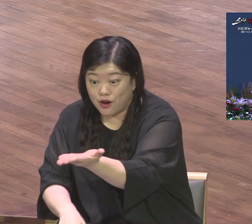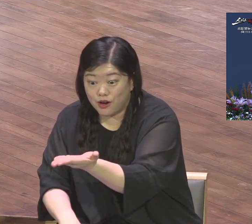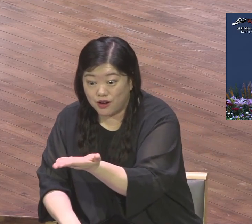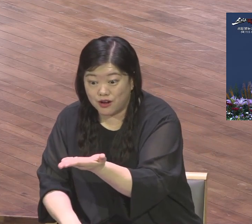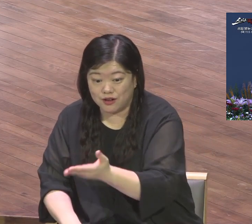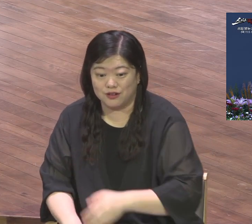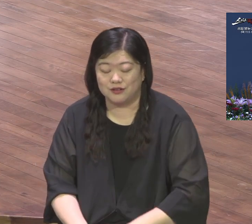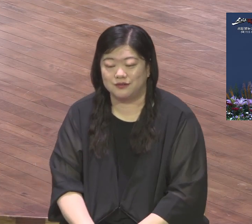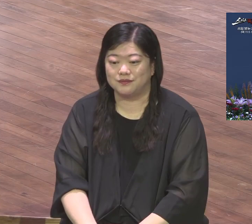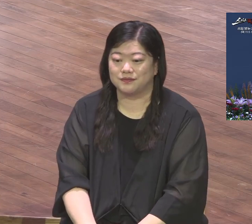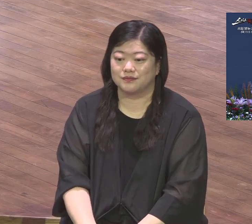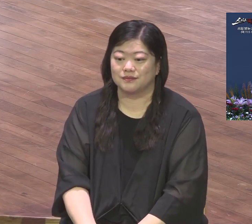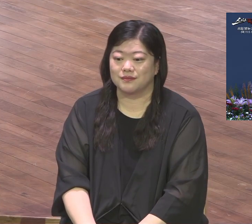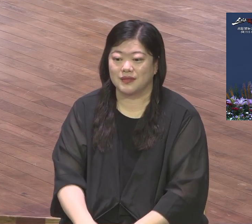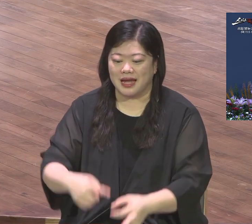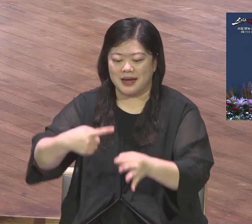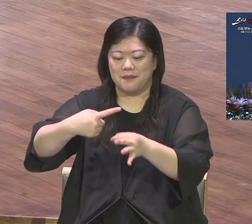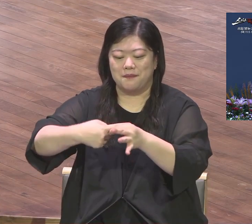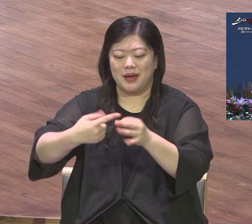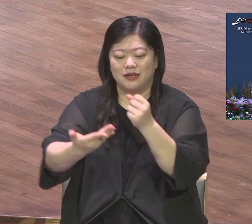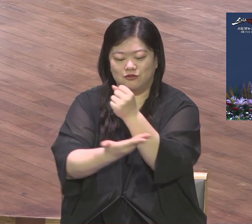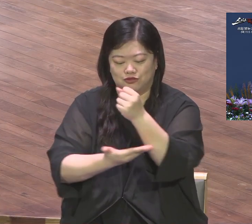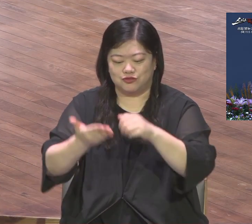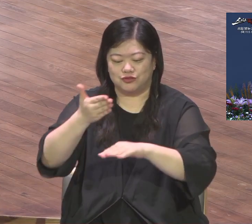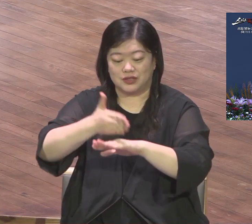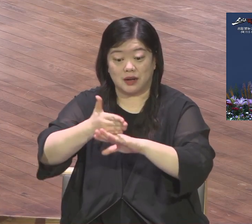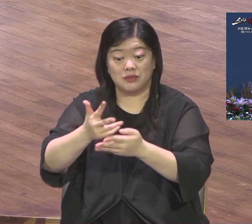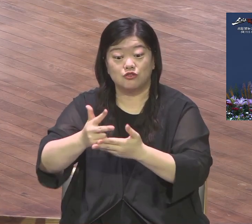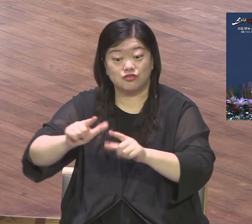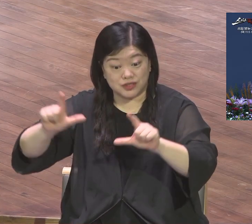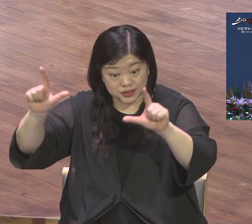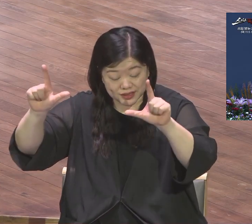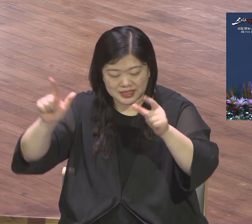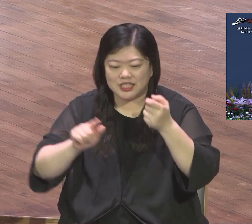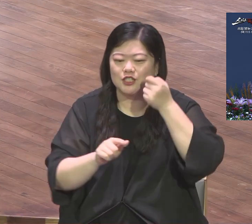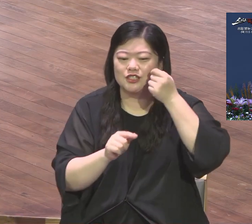맥주 감사주일은 이렇게 상반기에 감사하고 하반기도